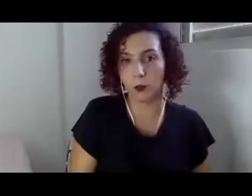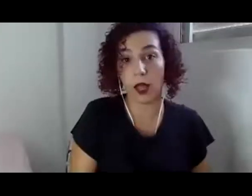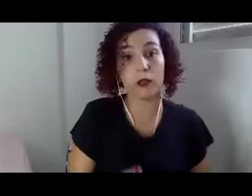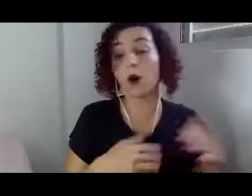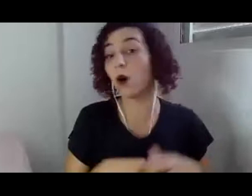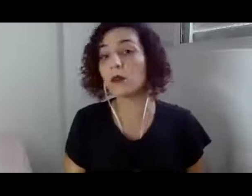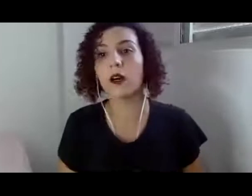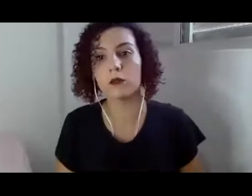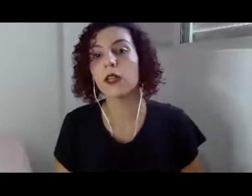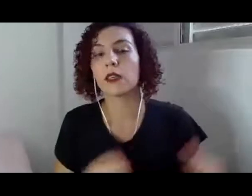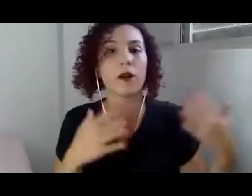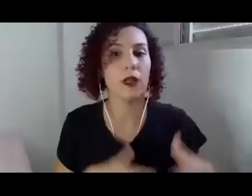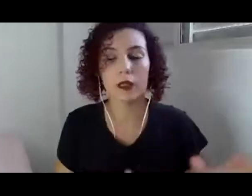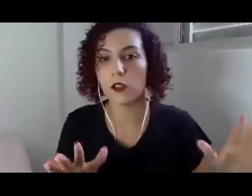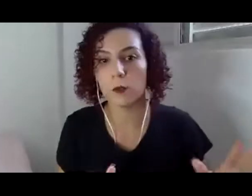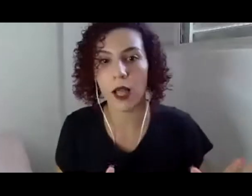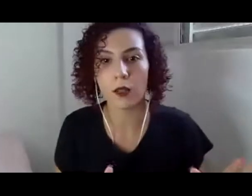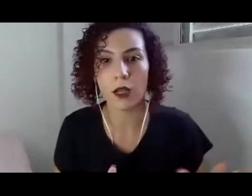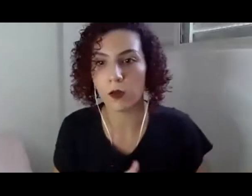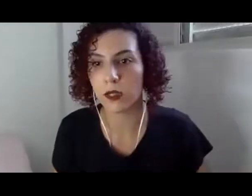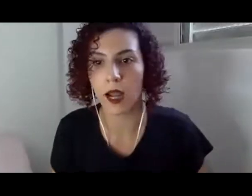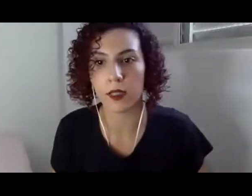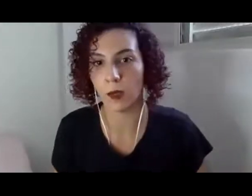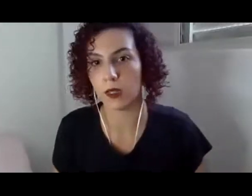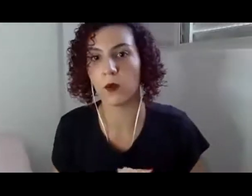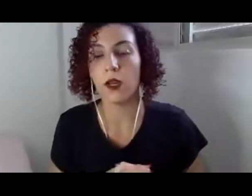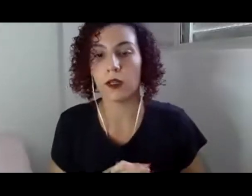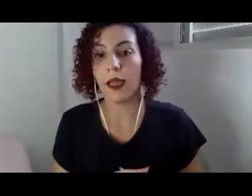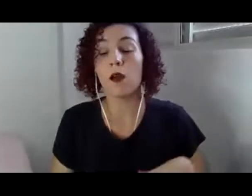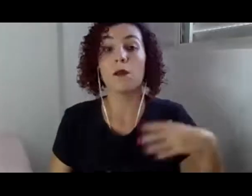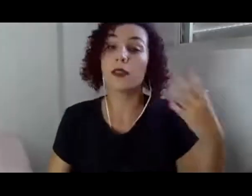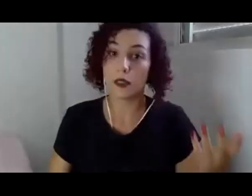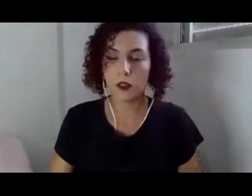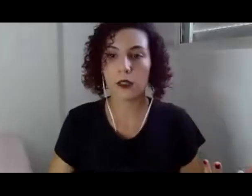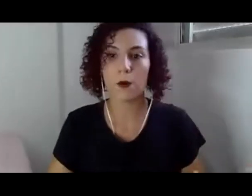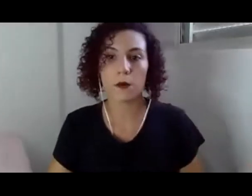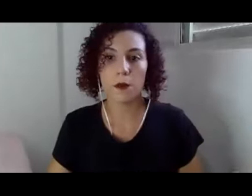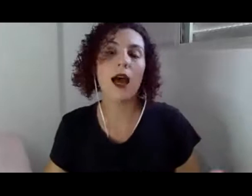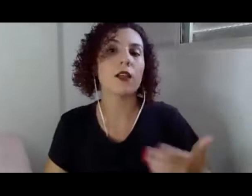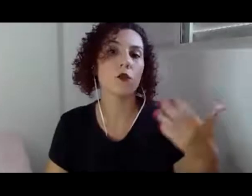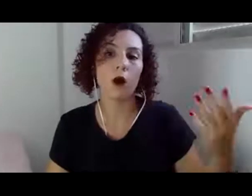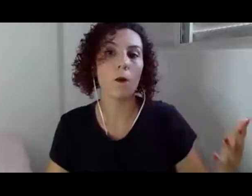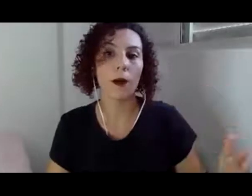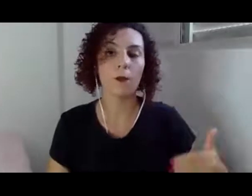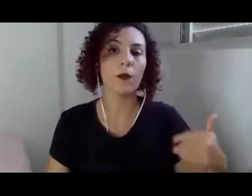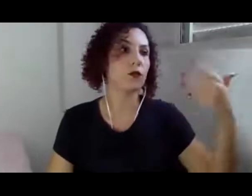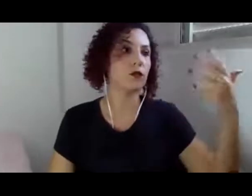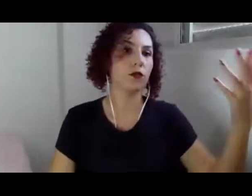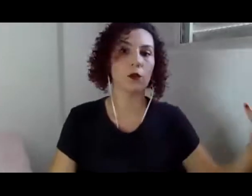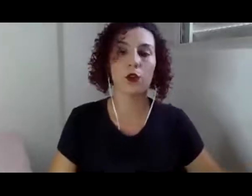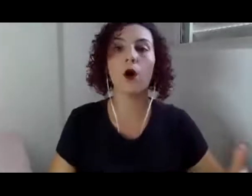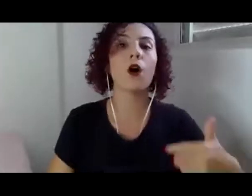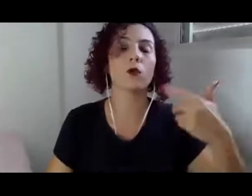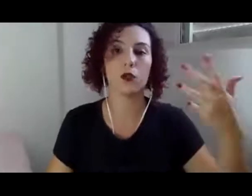tenha estimulado ou não, que a família tenha estimulado a língua de sinais mesmo, né? Mas existe essa possibilidade, com acompanhamento